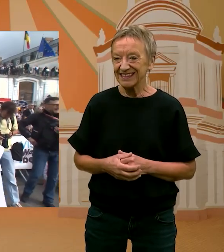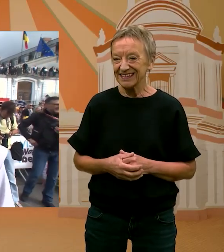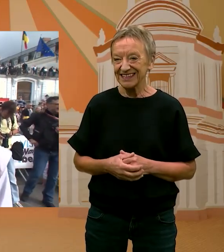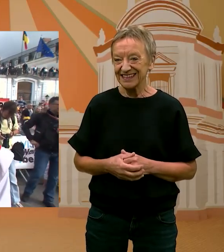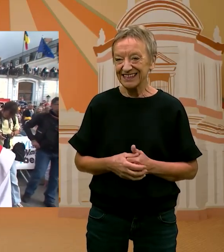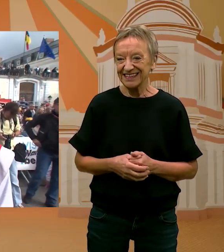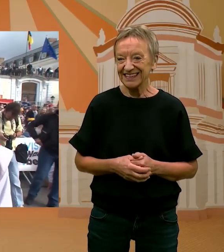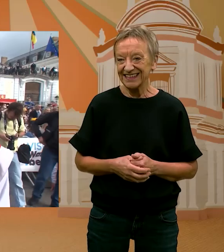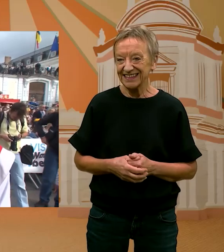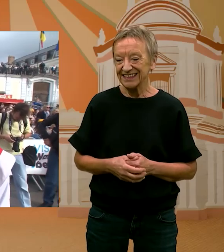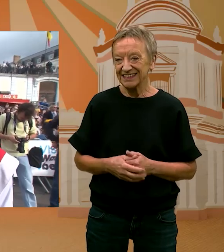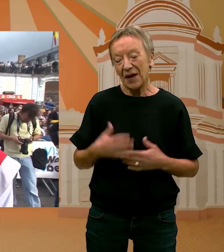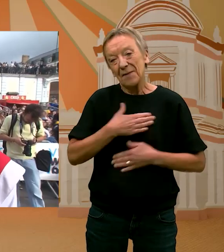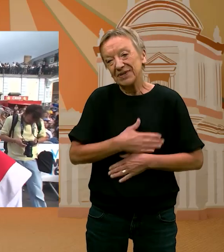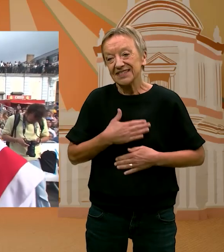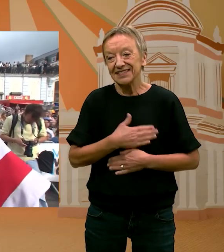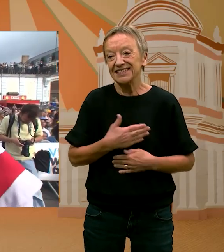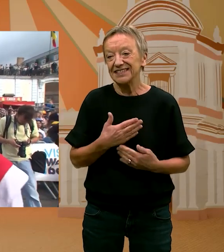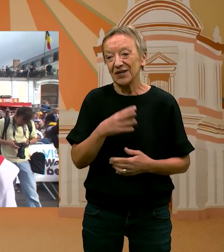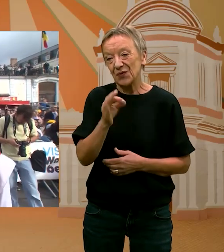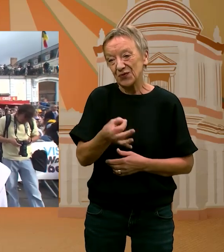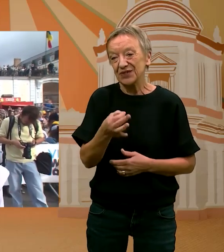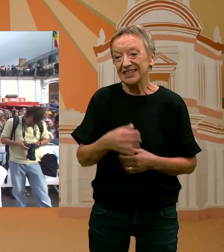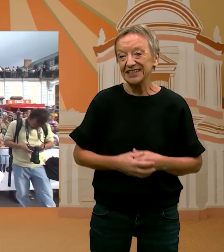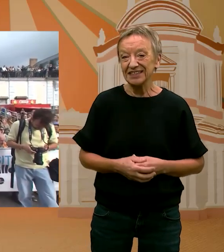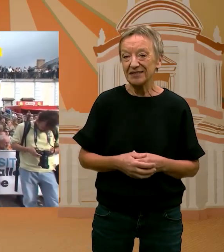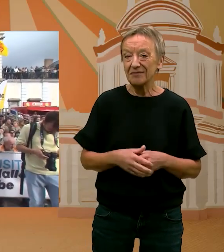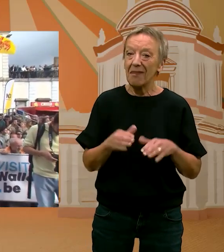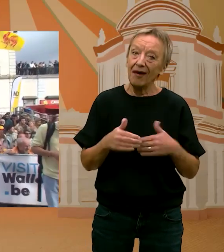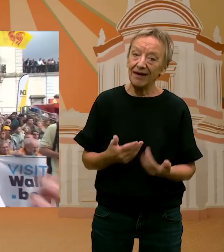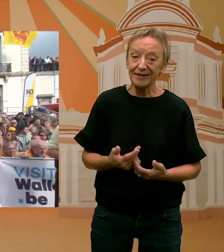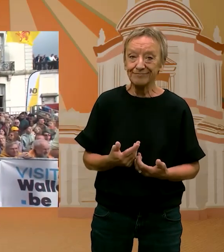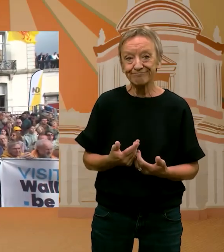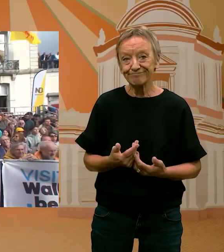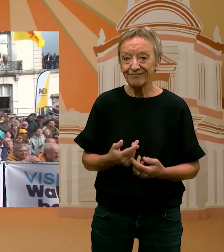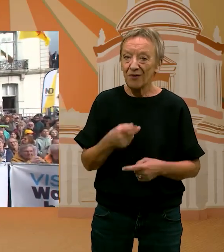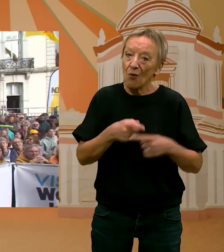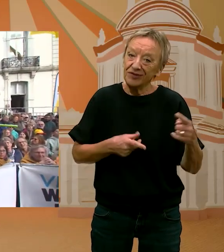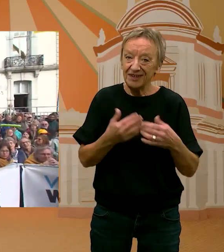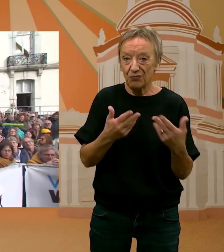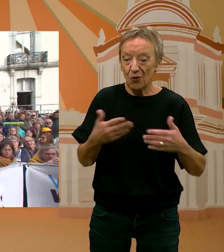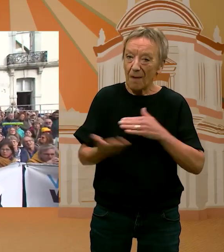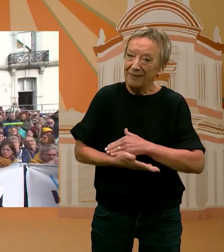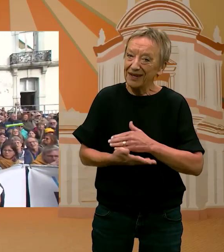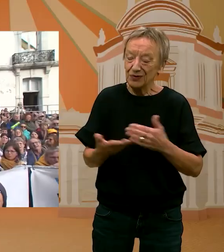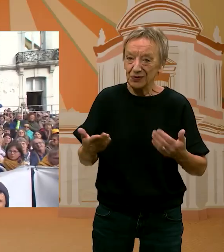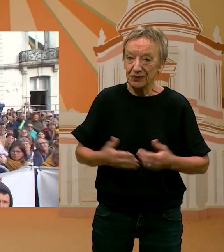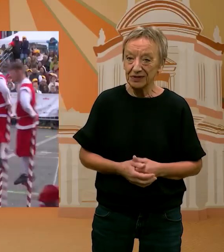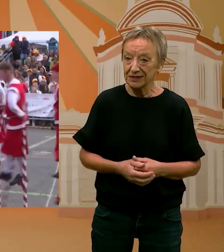fait plaisir, mais en même temps, non, parce qu'on a perdu quoi. On s'est fait laver, on n'a rien su faire.